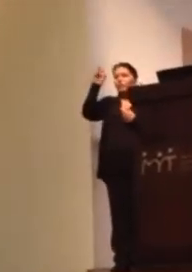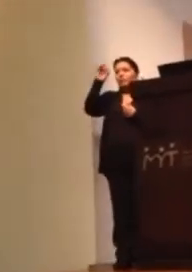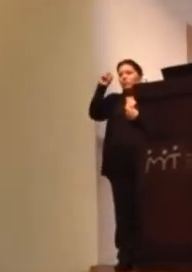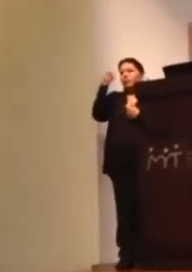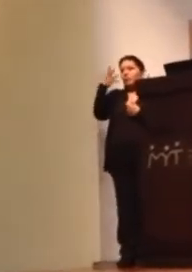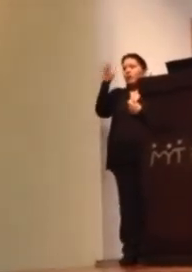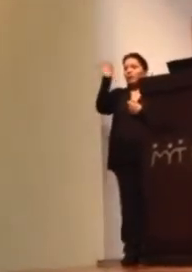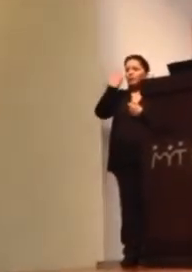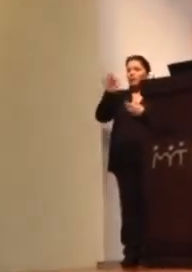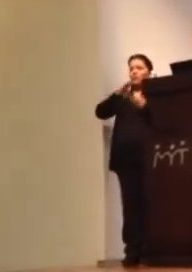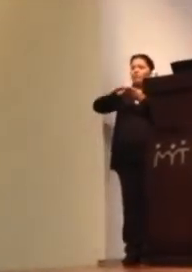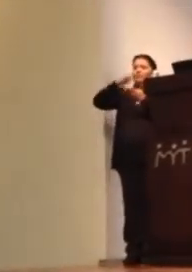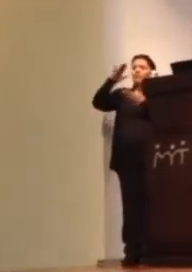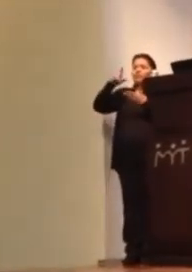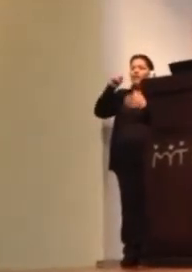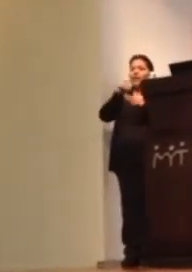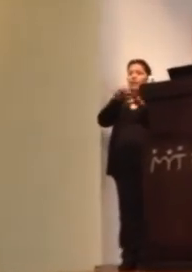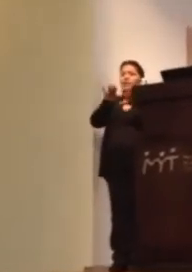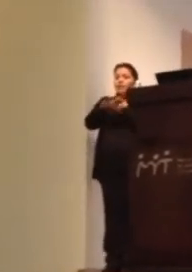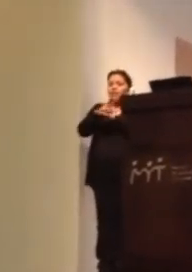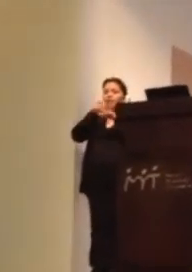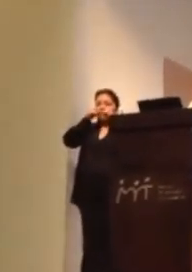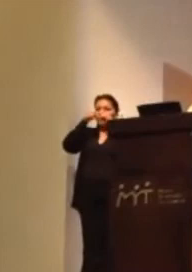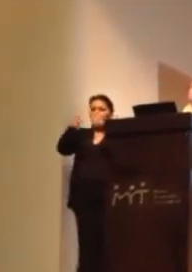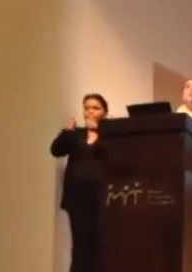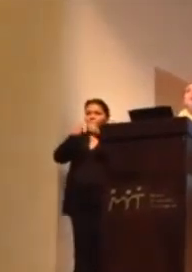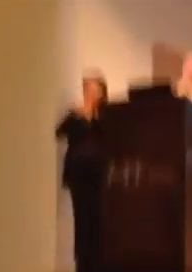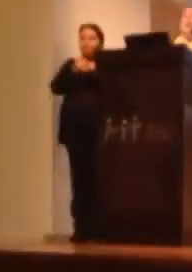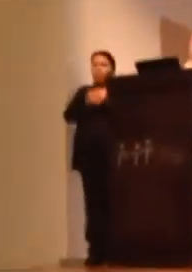hay trastorno de déficit de atención, aunque